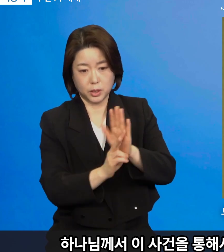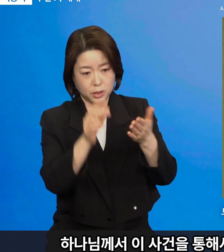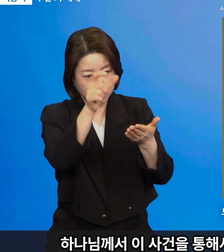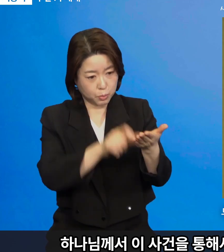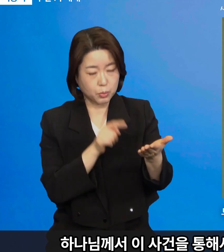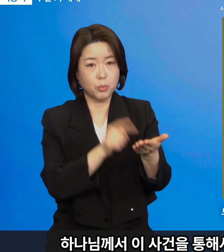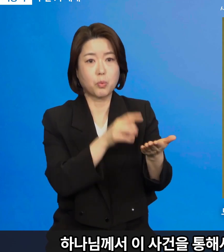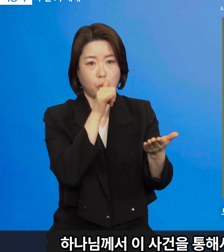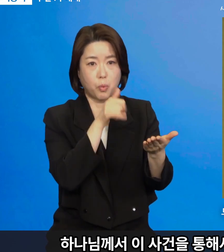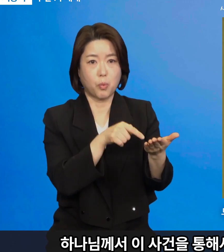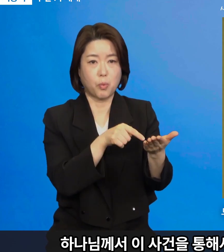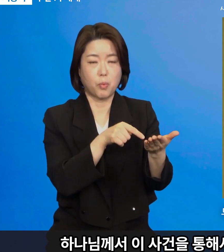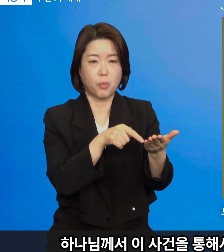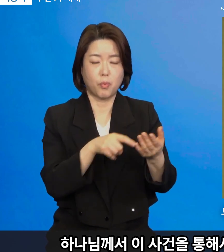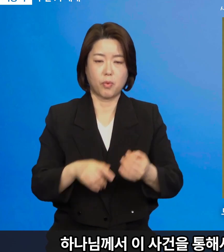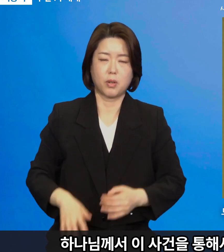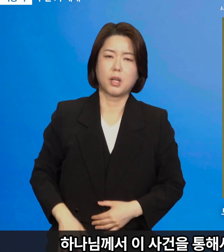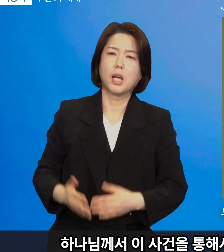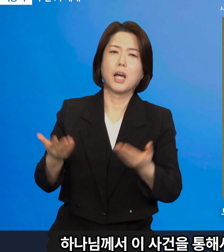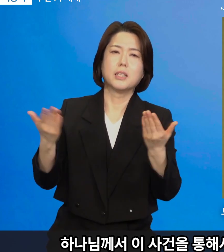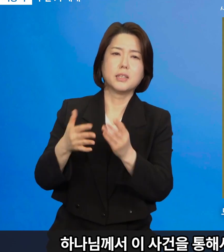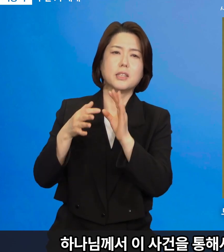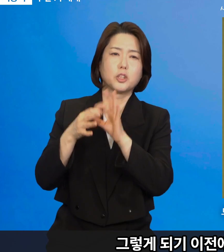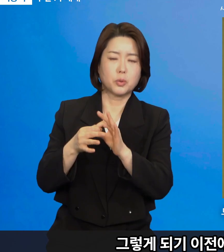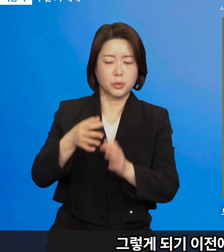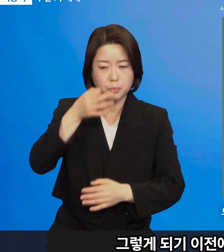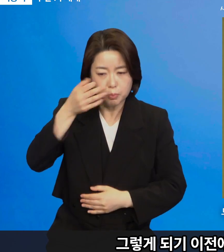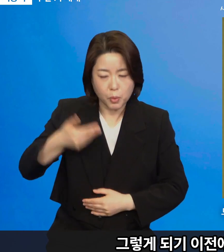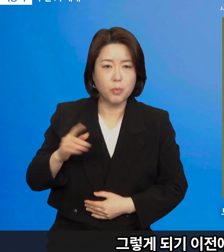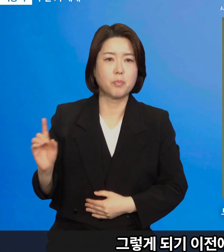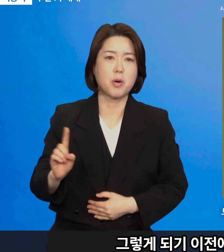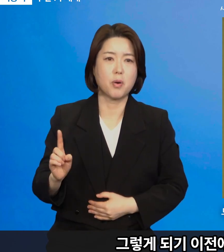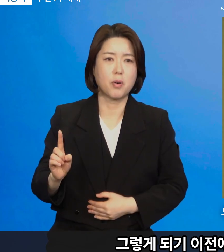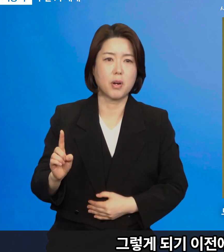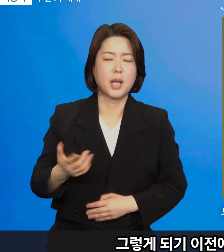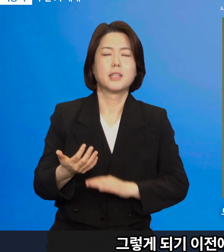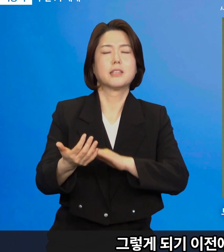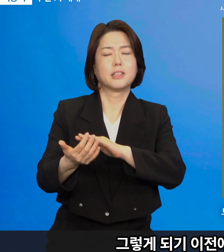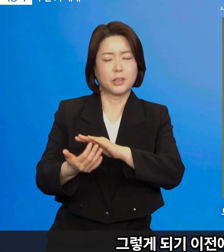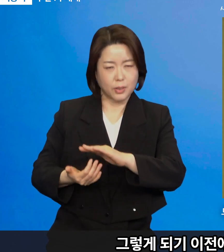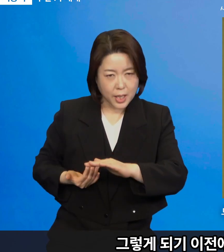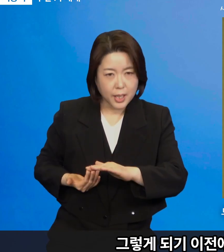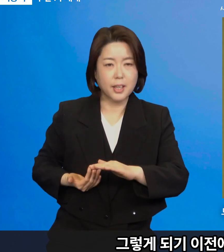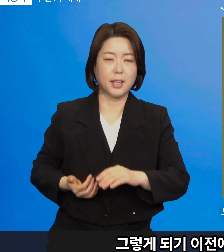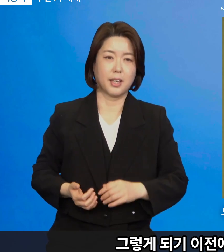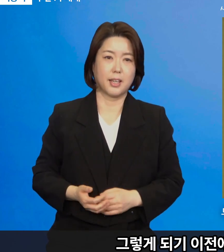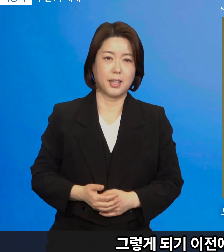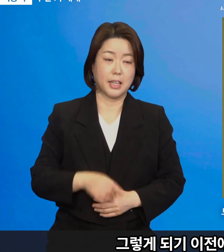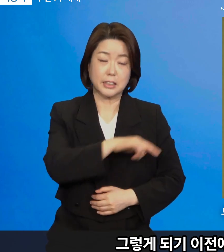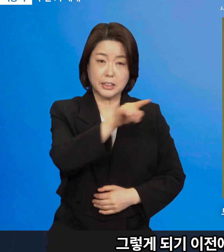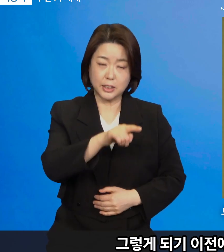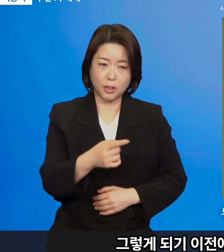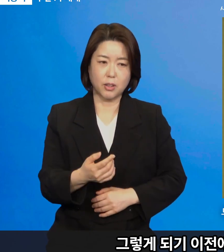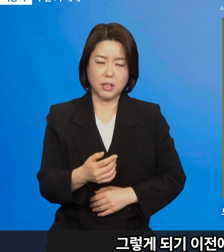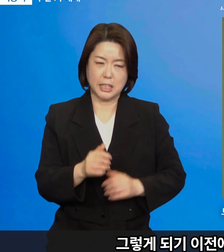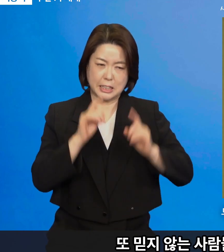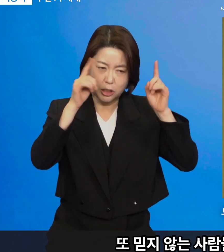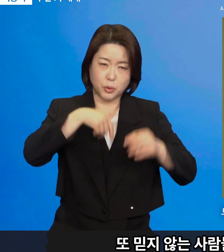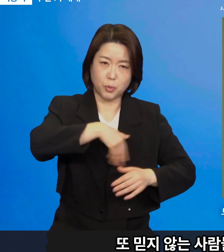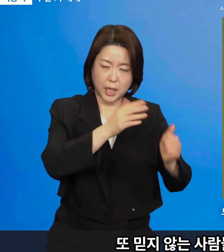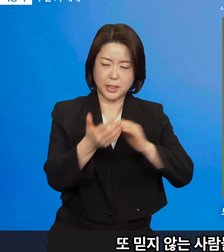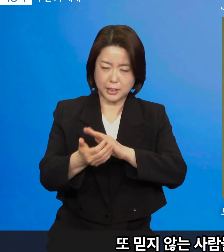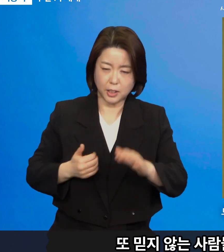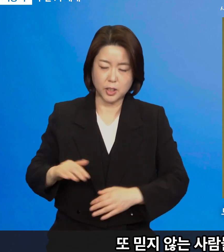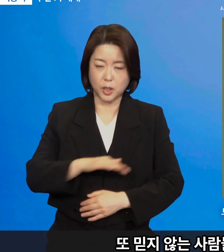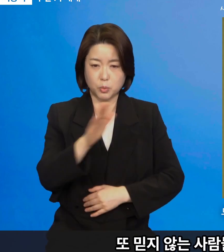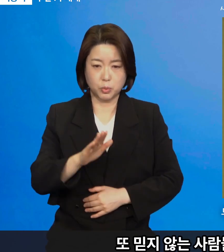하나님께서 이 사건을 통해서 보여주신 것은 무엇이냐면, 그렇게 되기 이전에 우리 삶을 흔들고 또